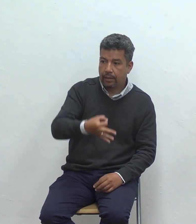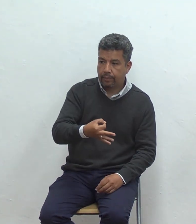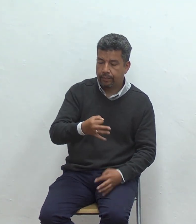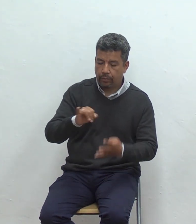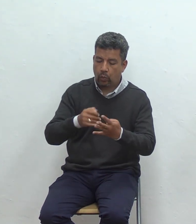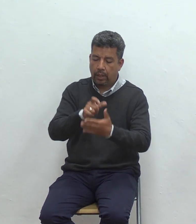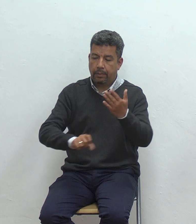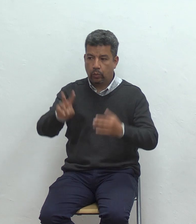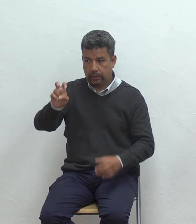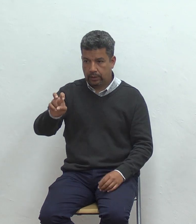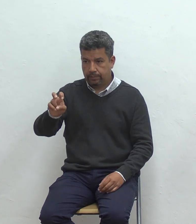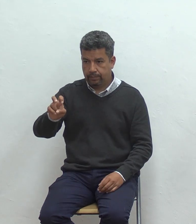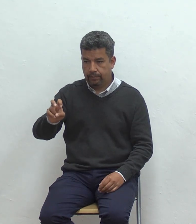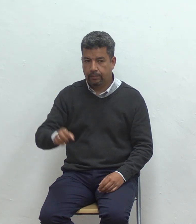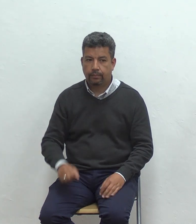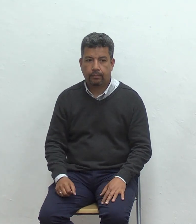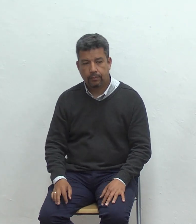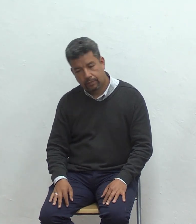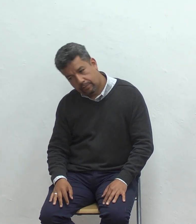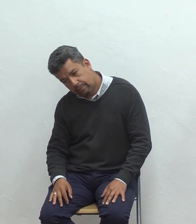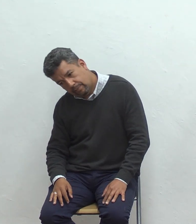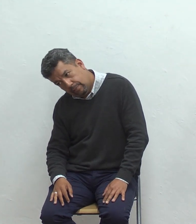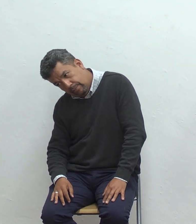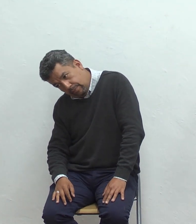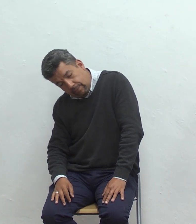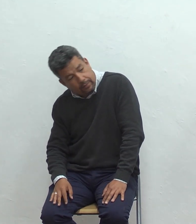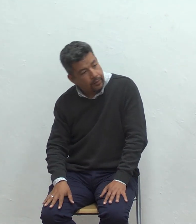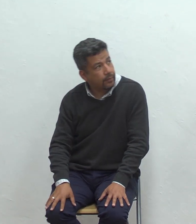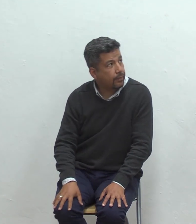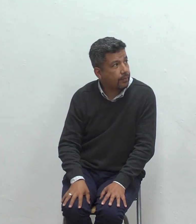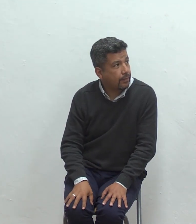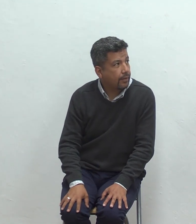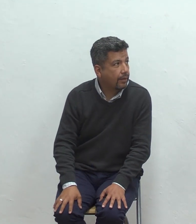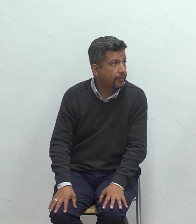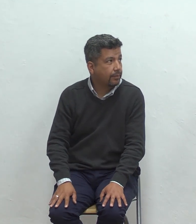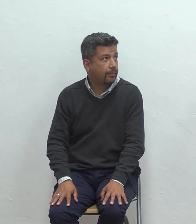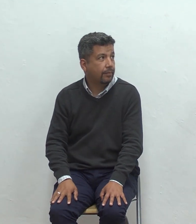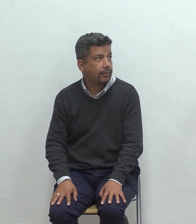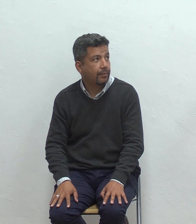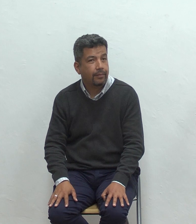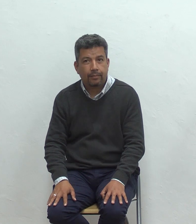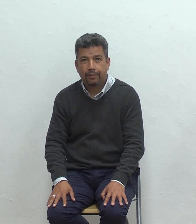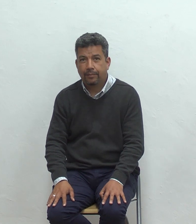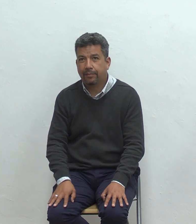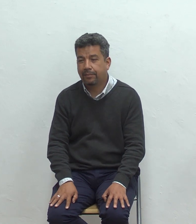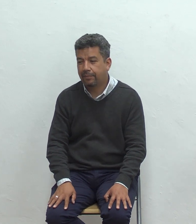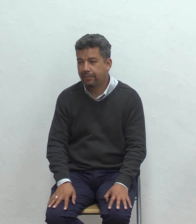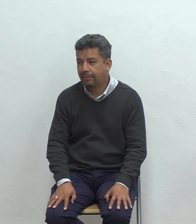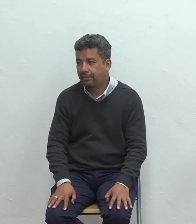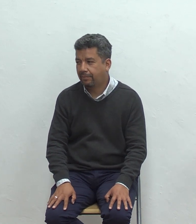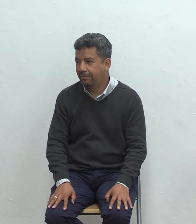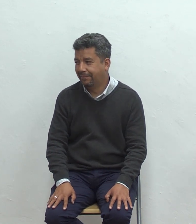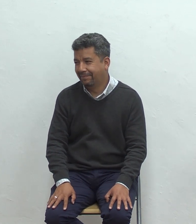Juan capítulo 7. El tiempo y yo tenemos un problema. No el tiempo de Luis Carlos Sarmiento, sino este tiempo cronológico.